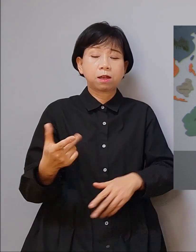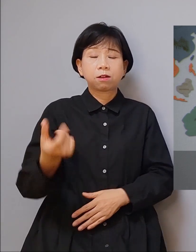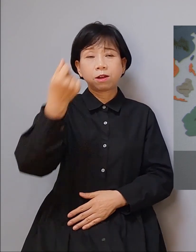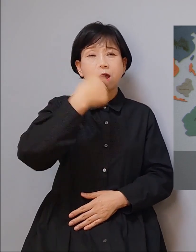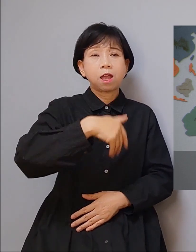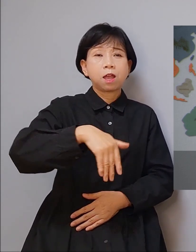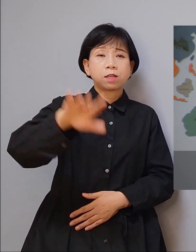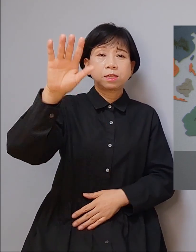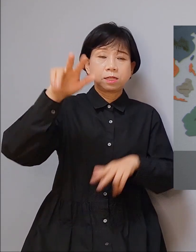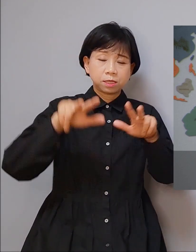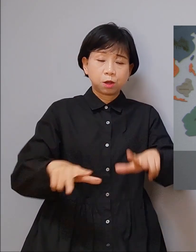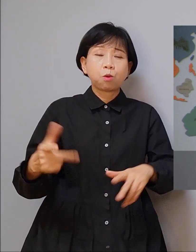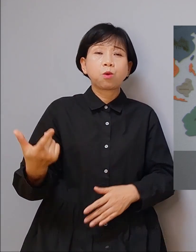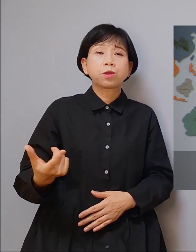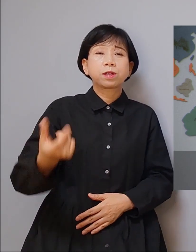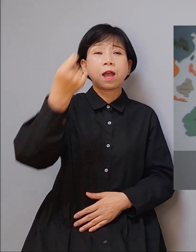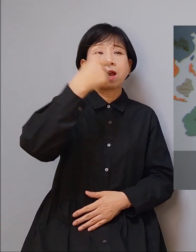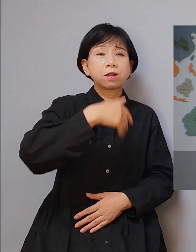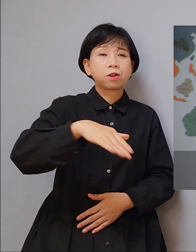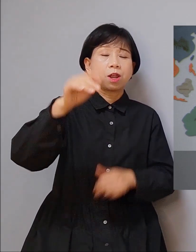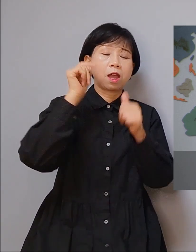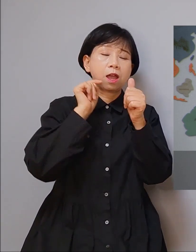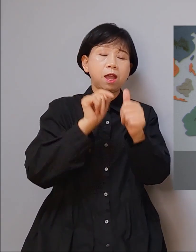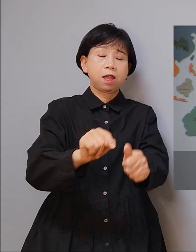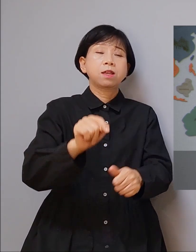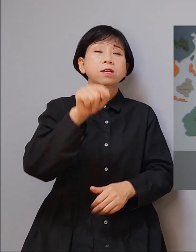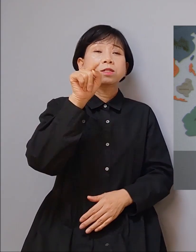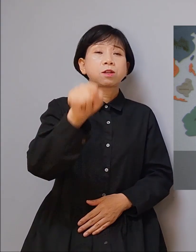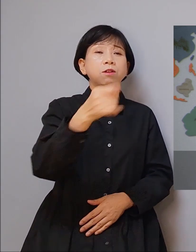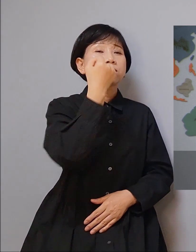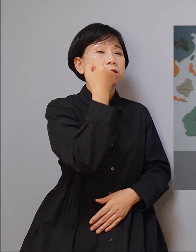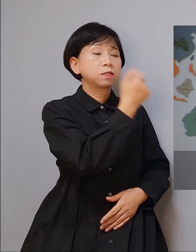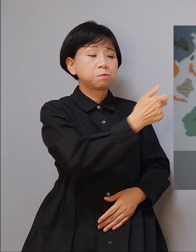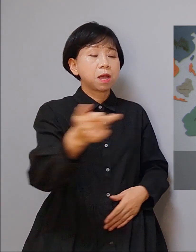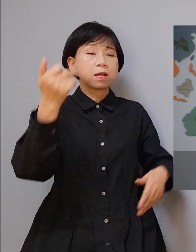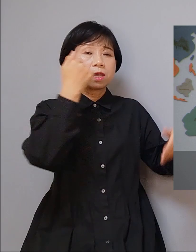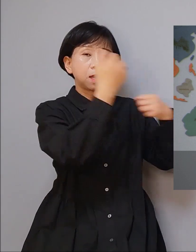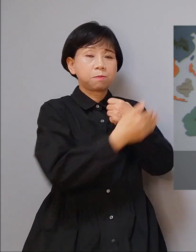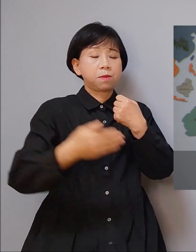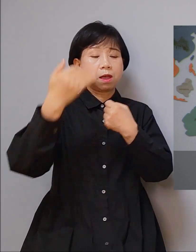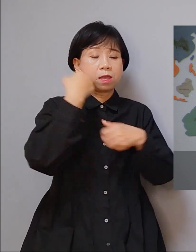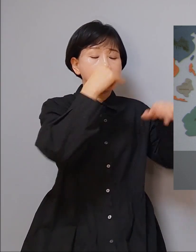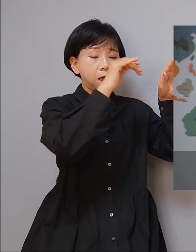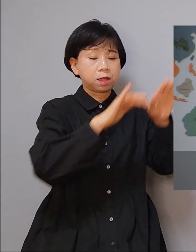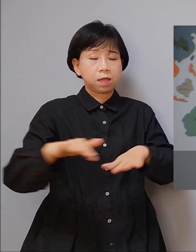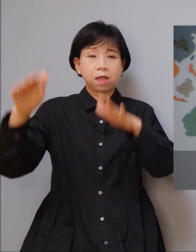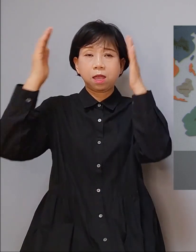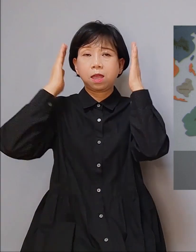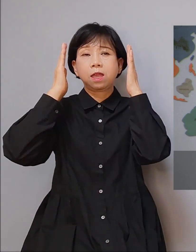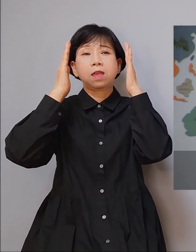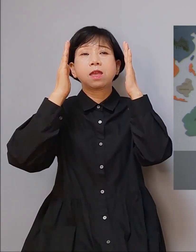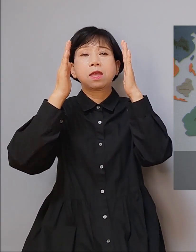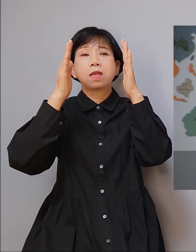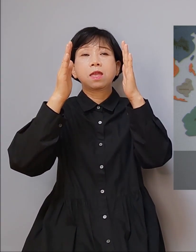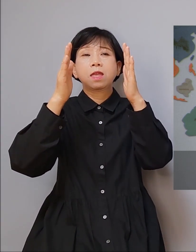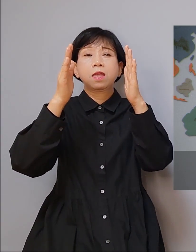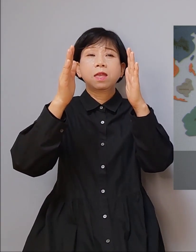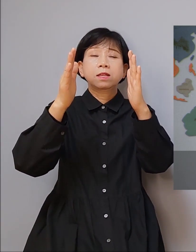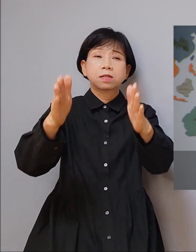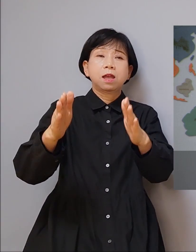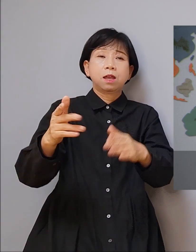자고 가거라 이제 곧 가거라 저 큰 은혜 바다